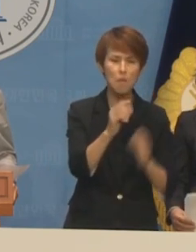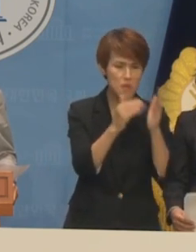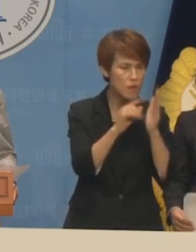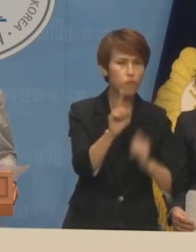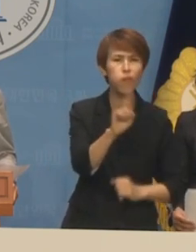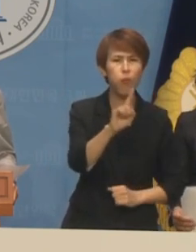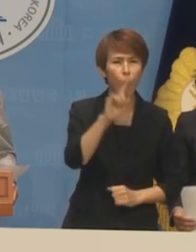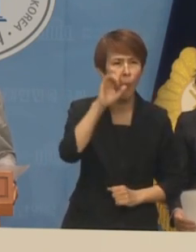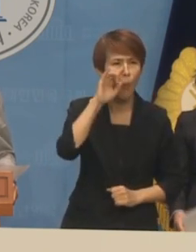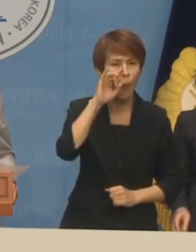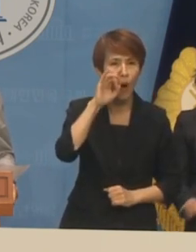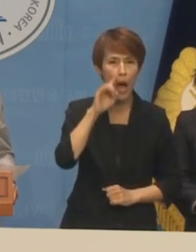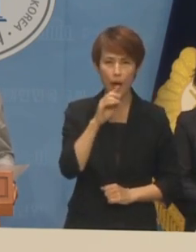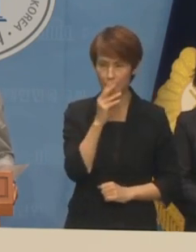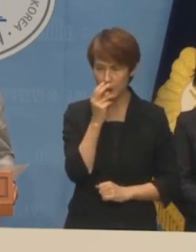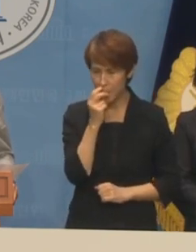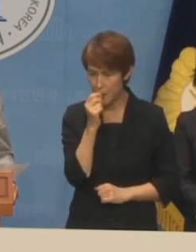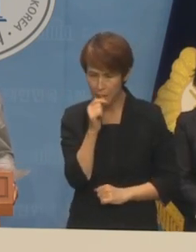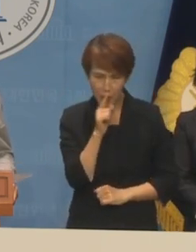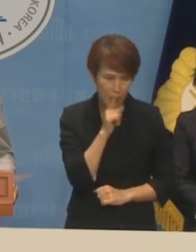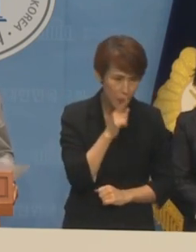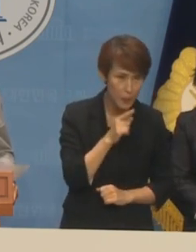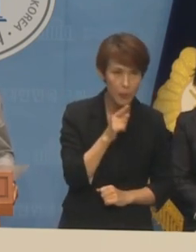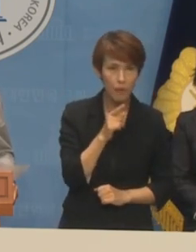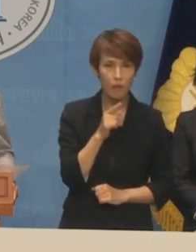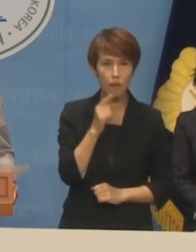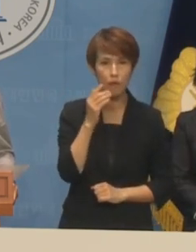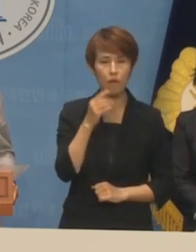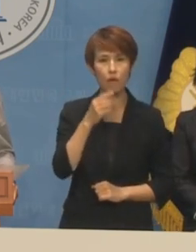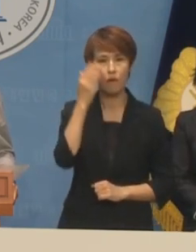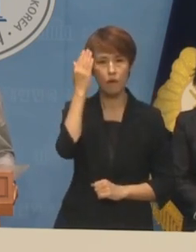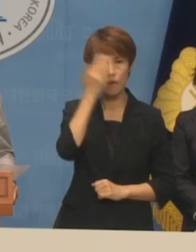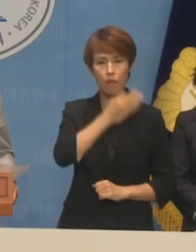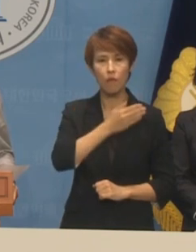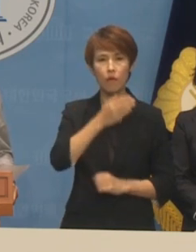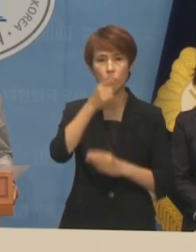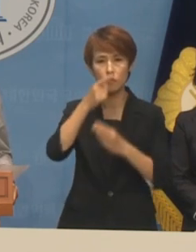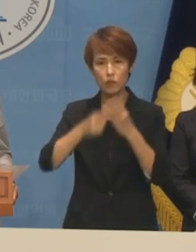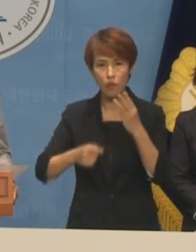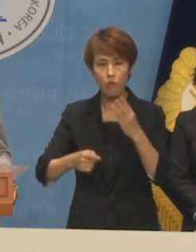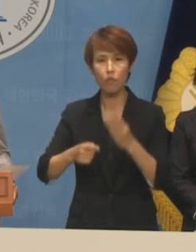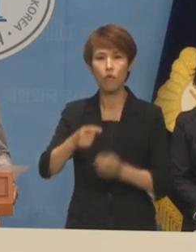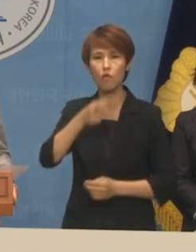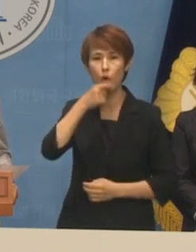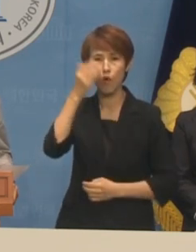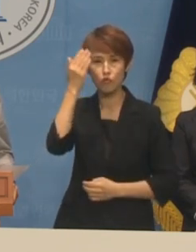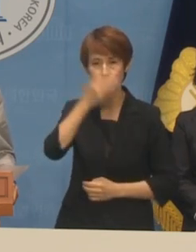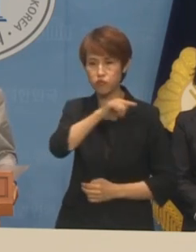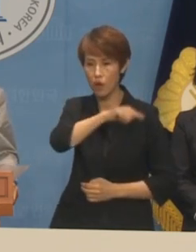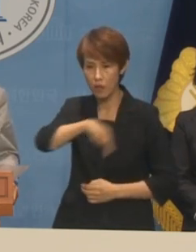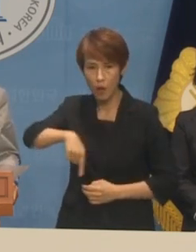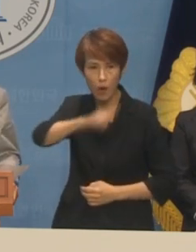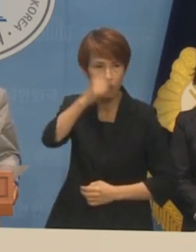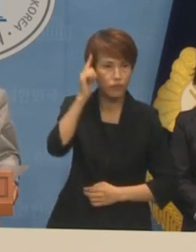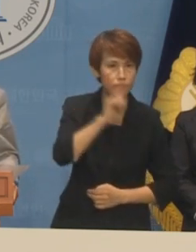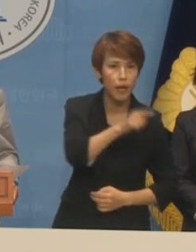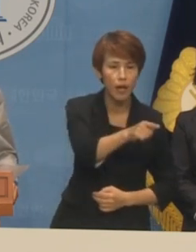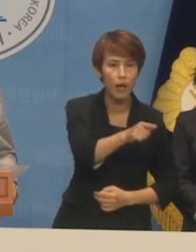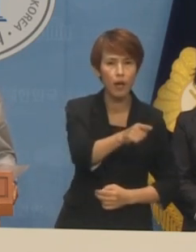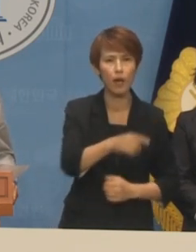무엇이길래 아무도 몰래 다녀가려 했을까요? 기획단 구성 때부터 편향되었다고 논란이 많았던